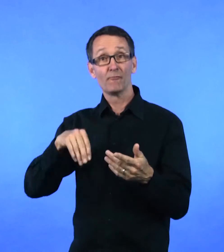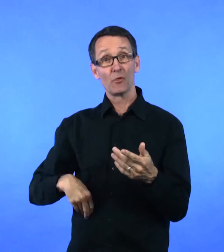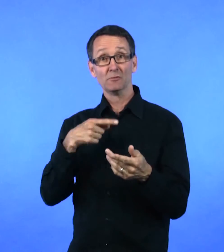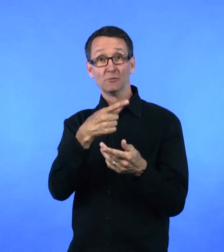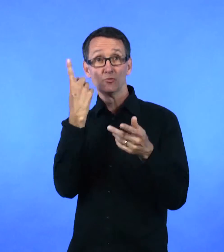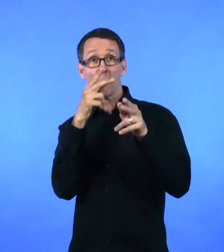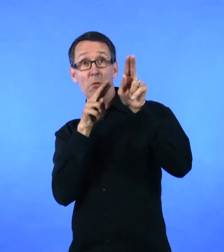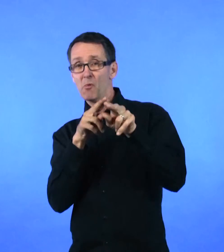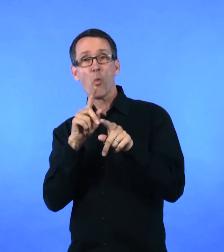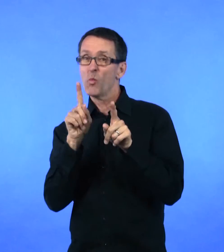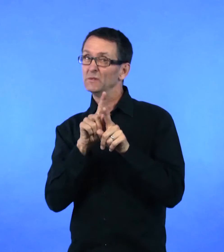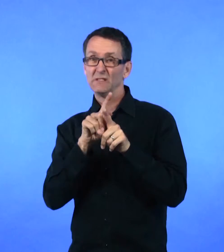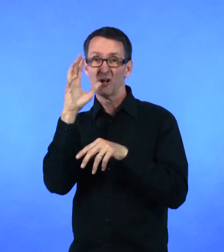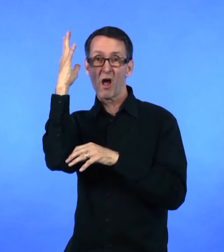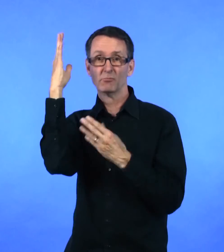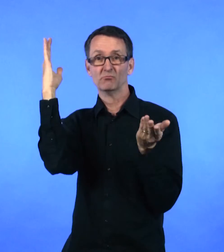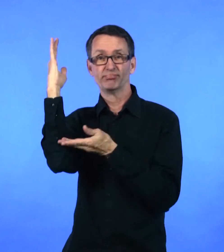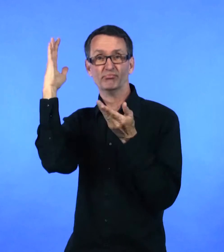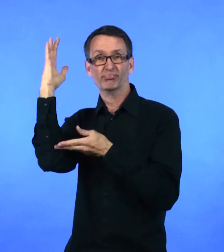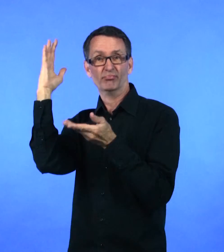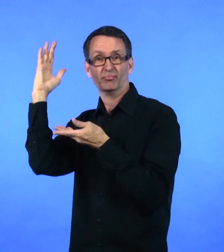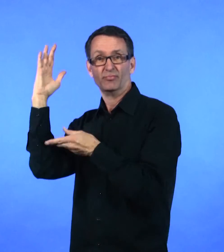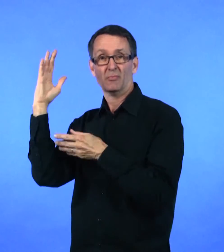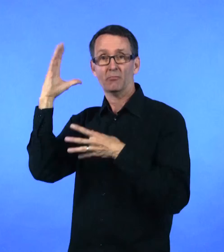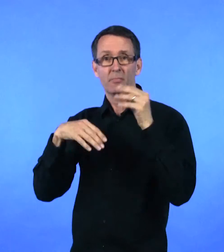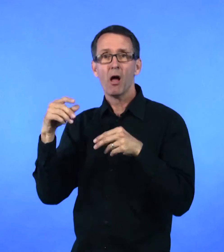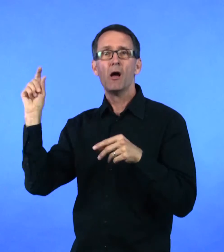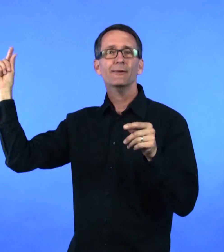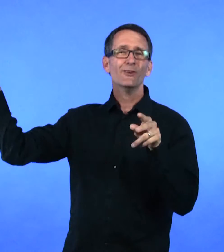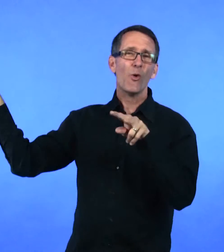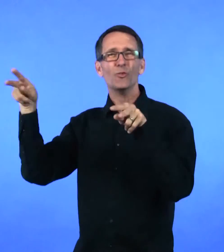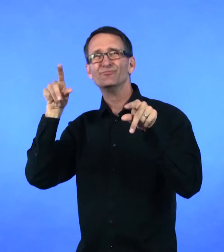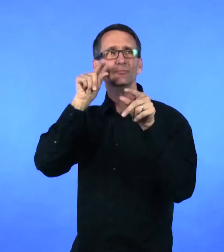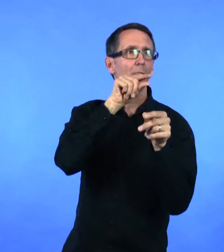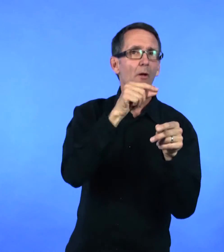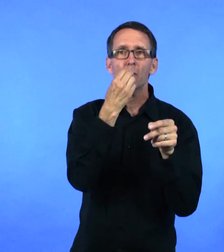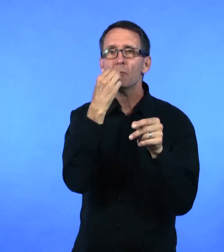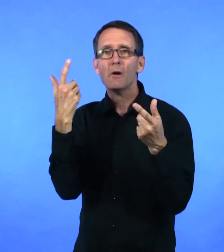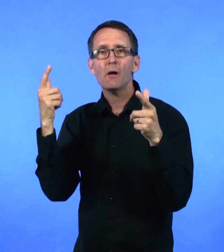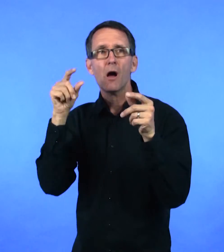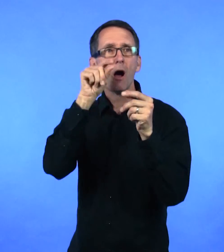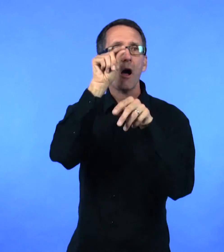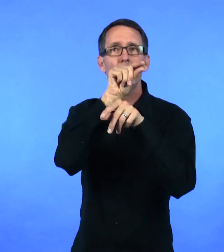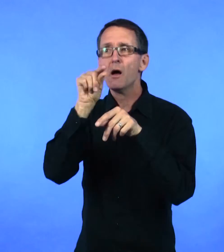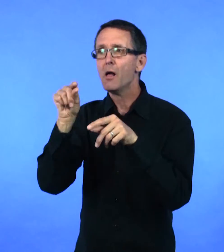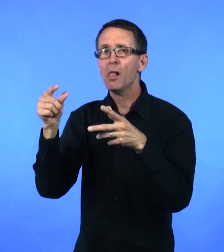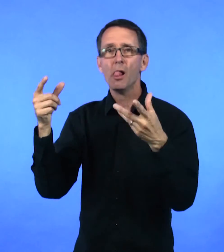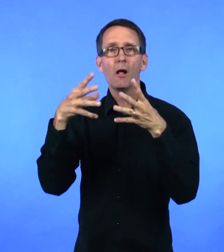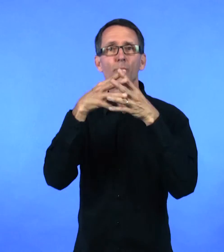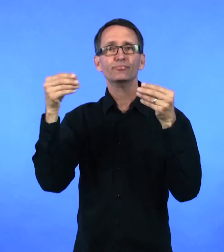intensive mais également à la déforestation qui privait les pigeons d'habitat et de nourriture